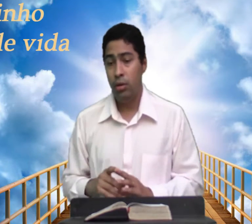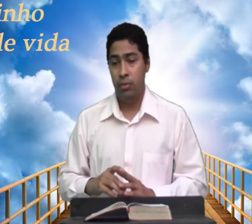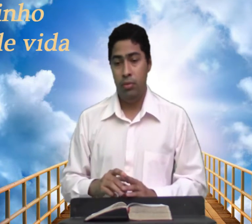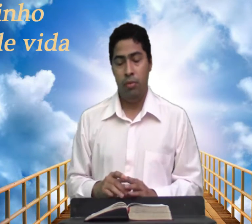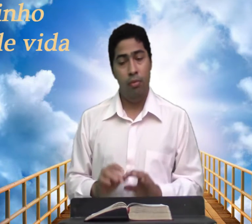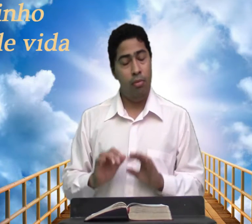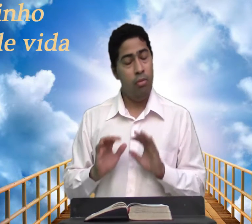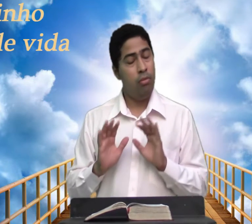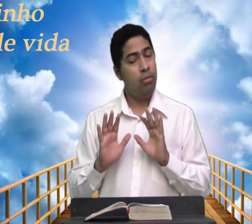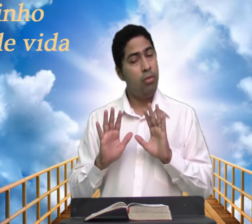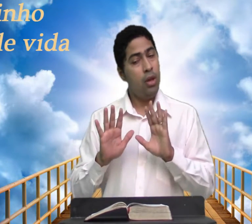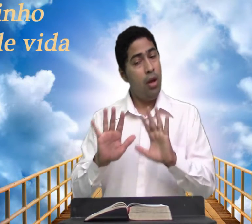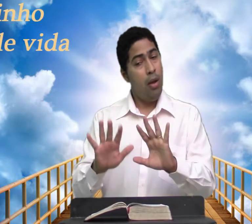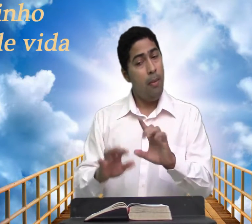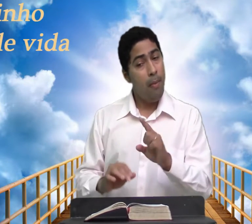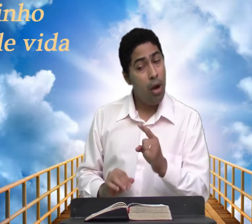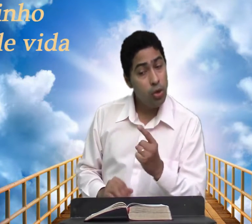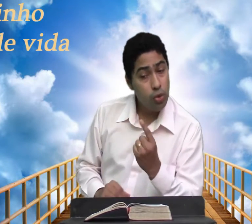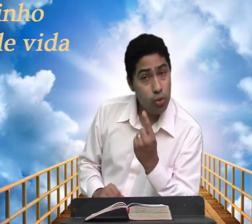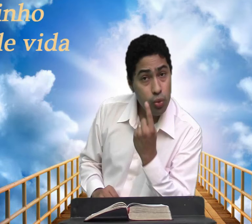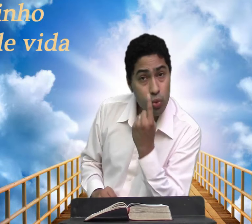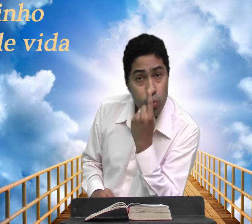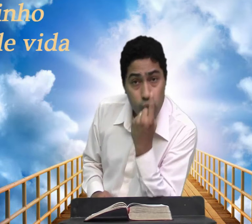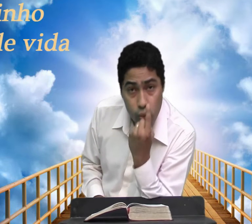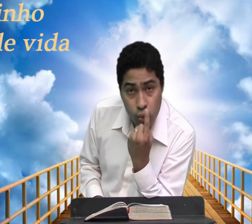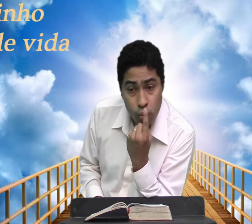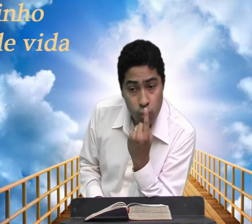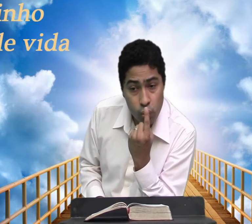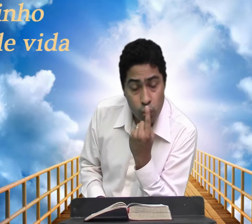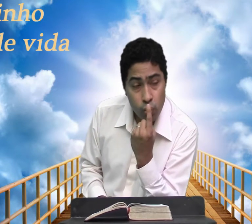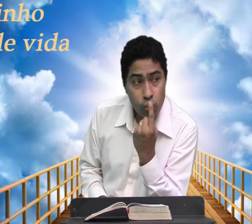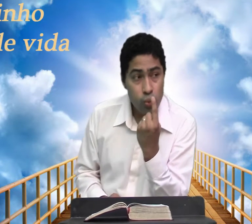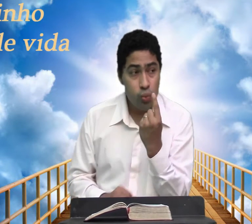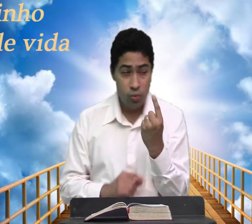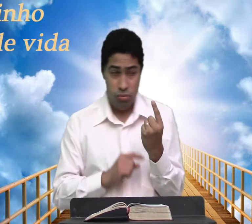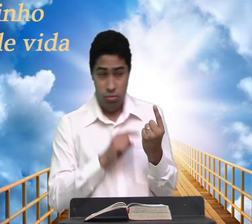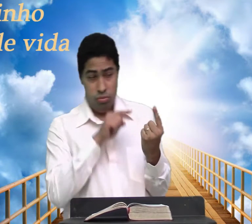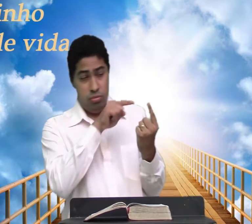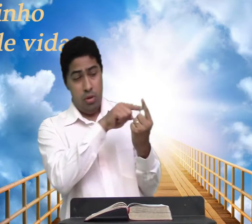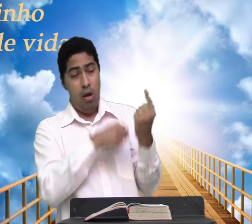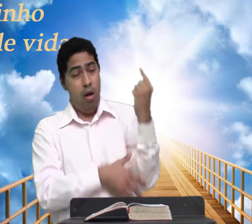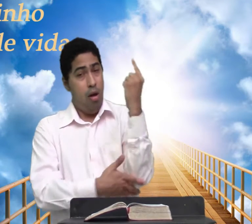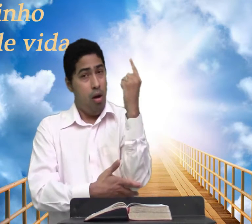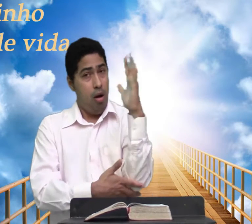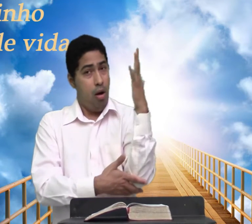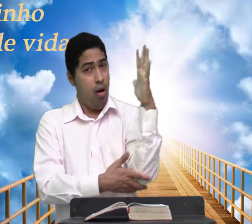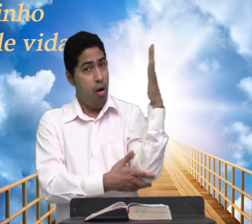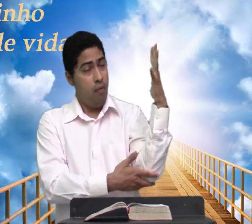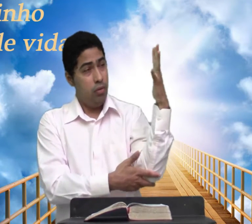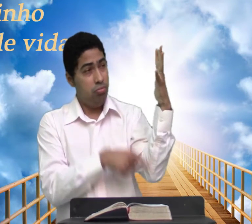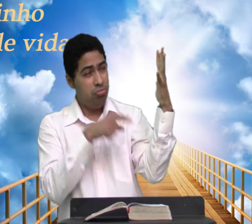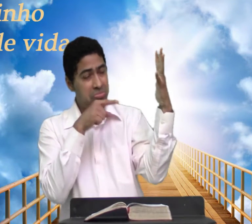Porém, apenas uma ordem te dou. Dessa árvore que está no meio do